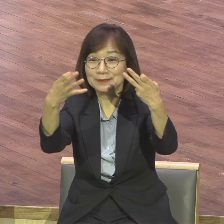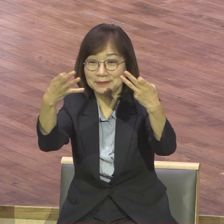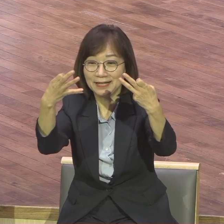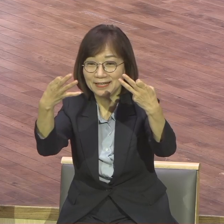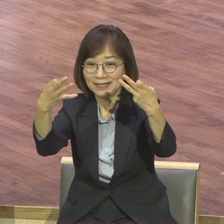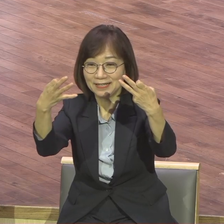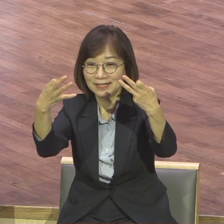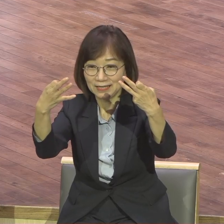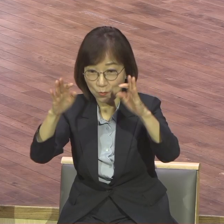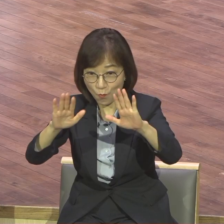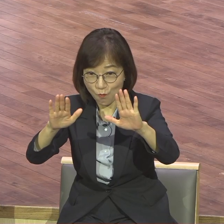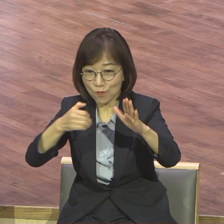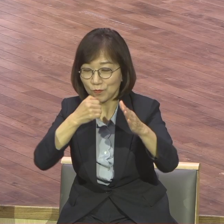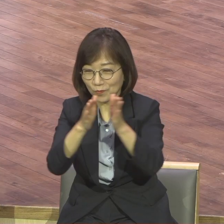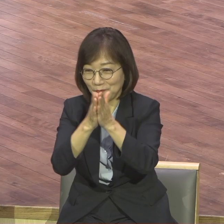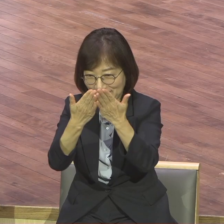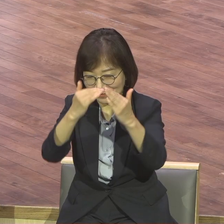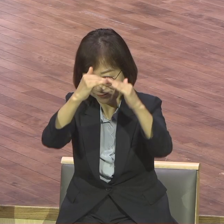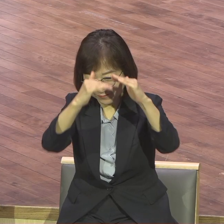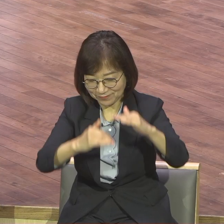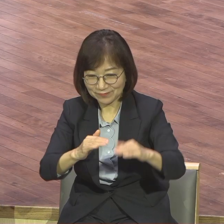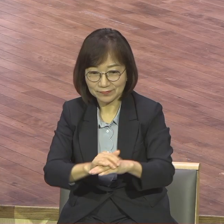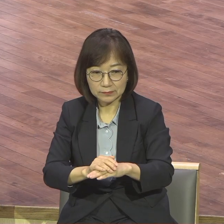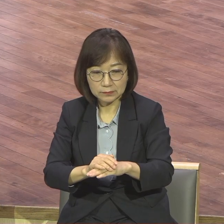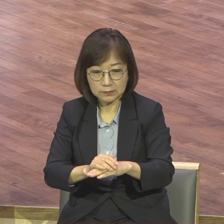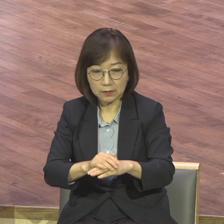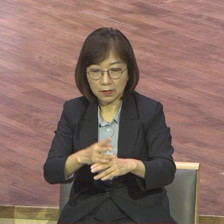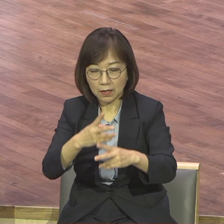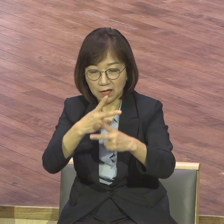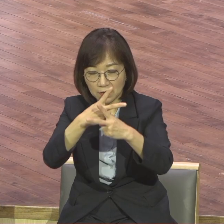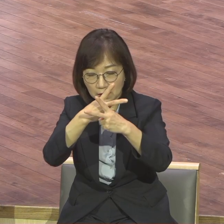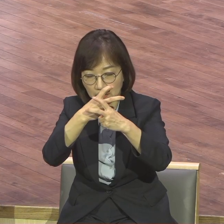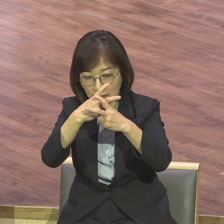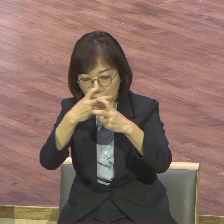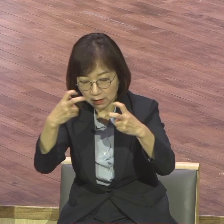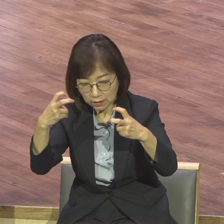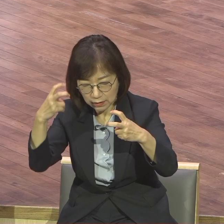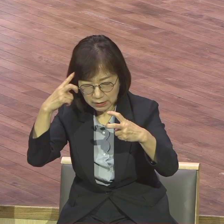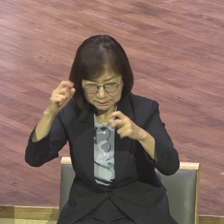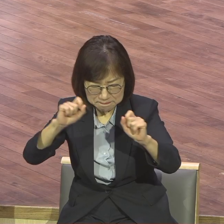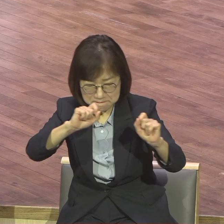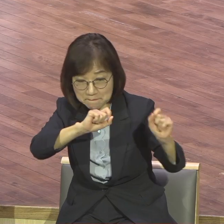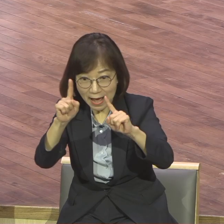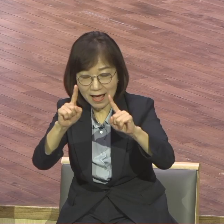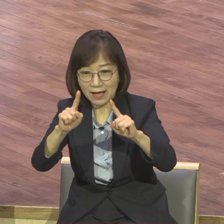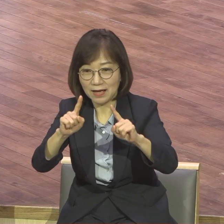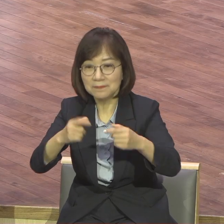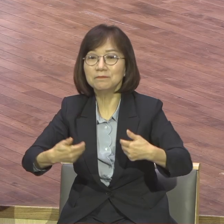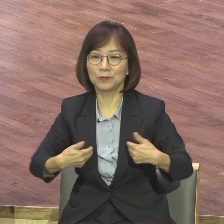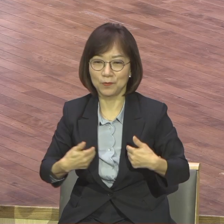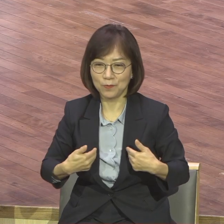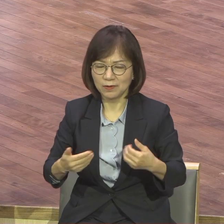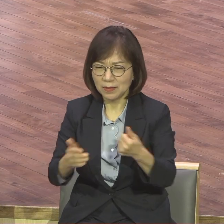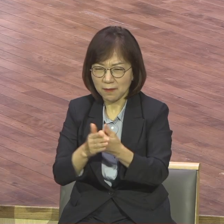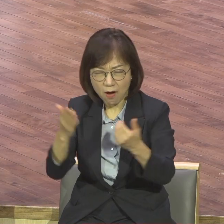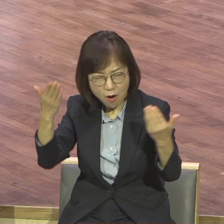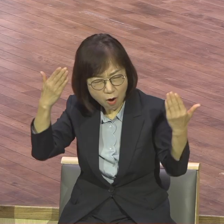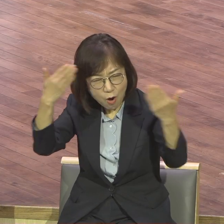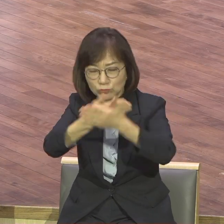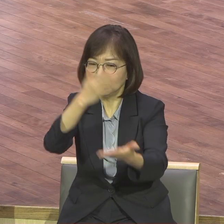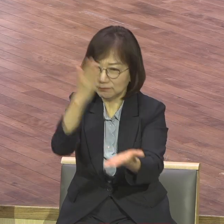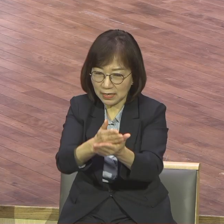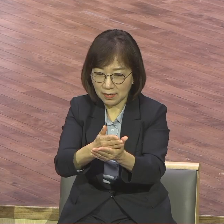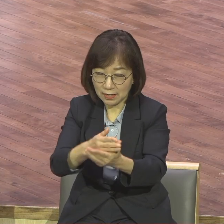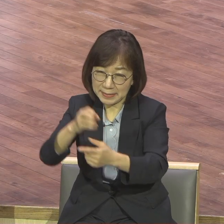핵심이 뭐냐? 자다가 깰 때가 되었으니 어둠의 일을 벗고 빛의